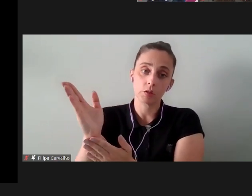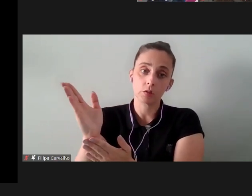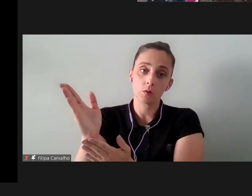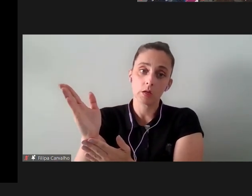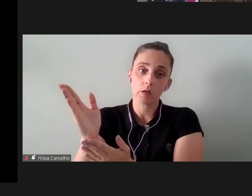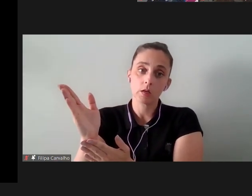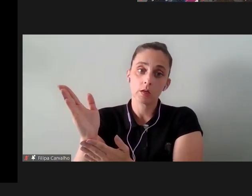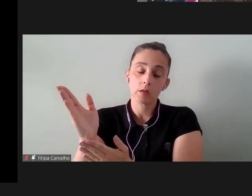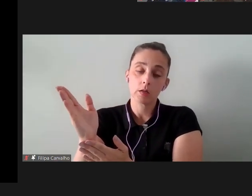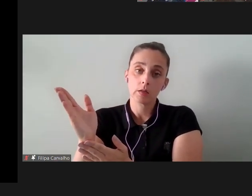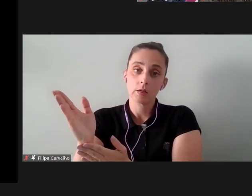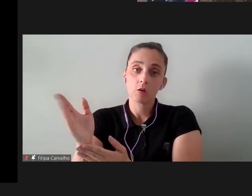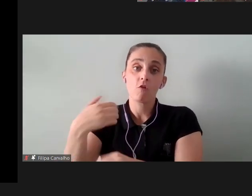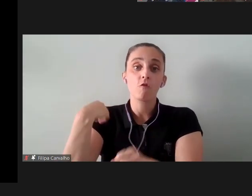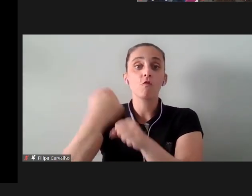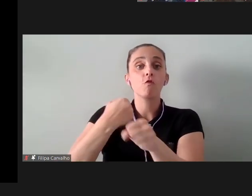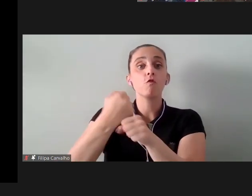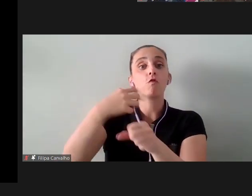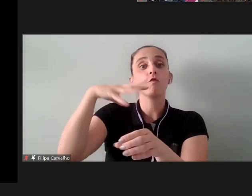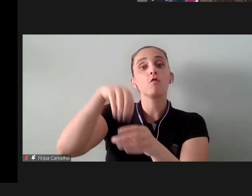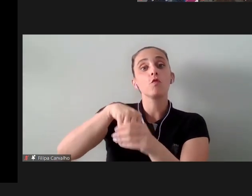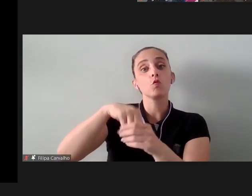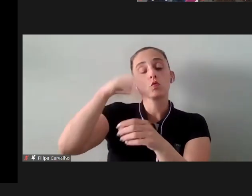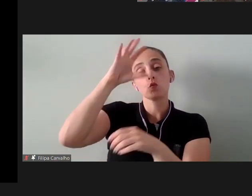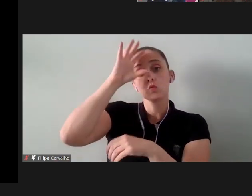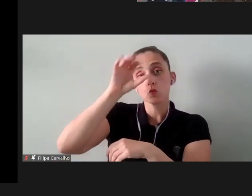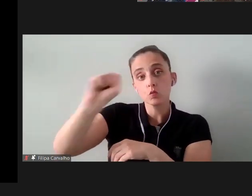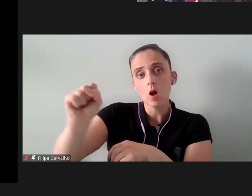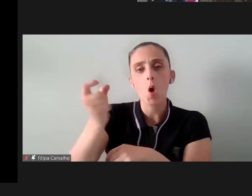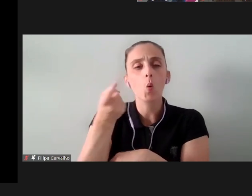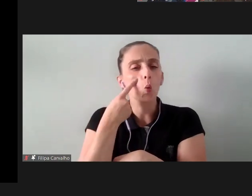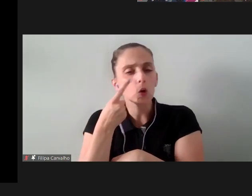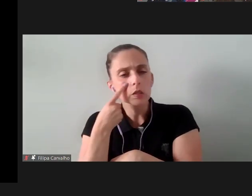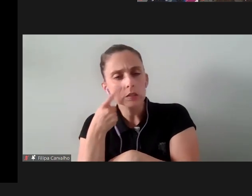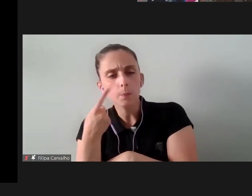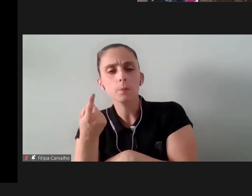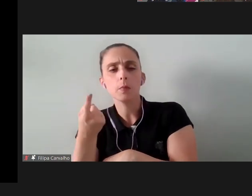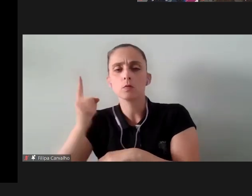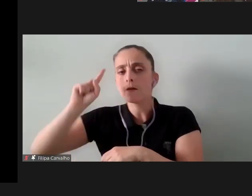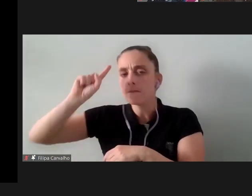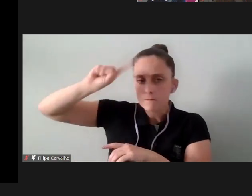pronto, que os nossos funcionários tenham conhecimentos e domínios